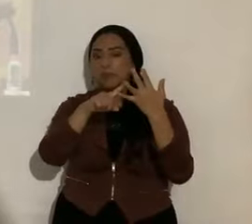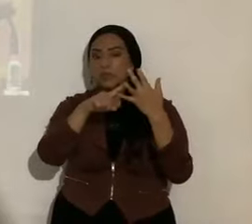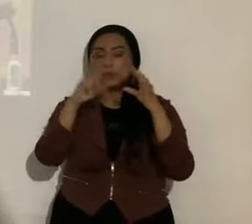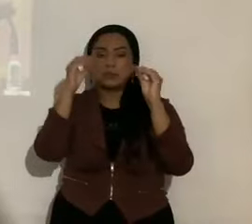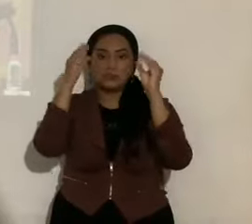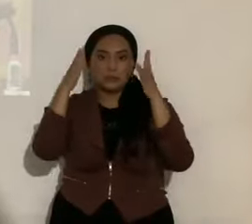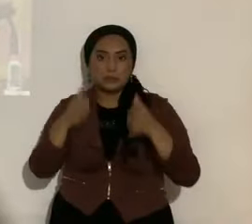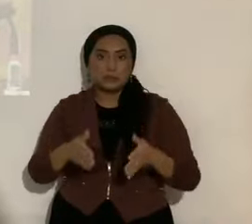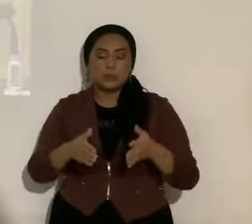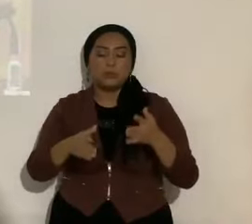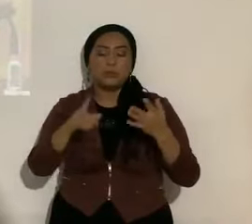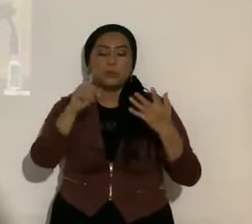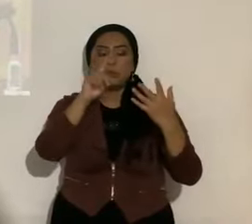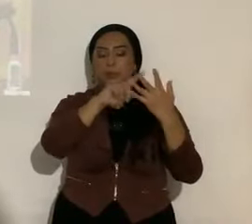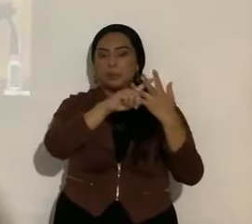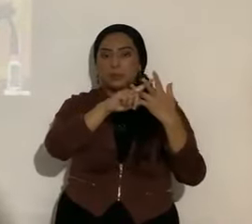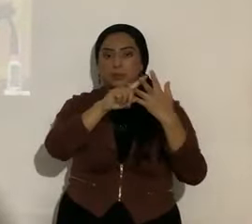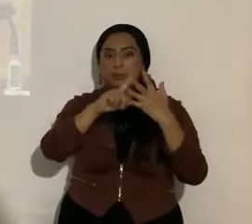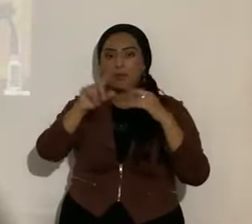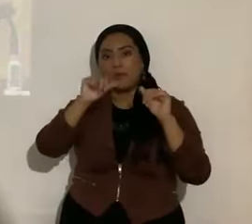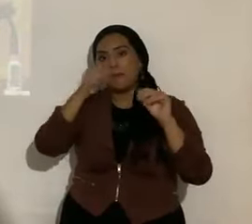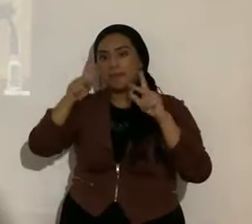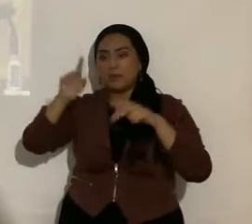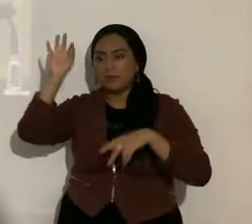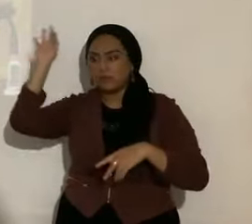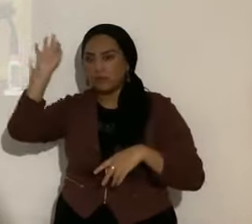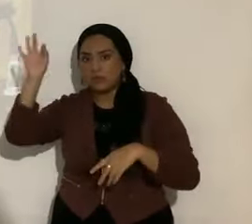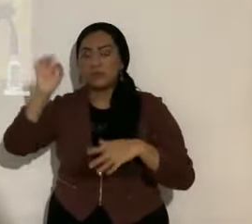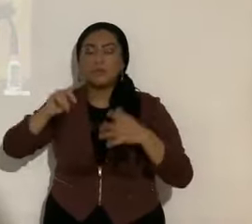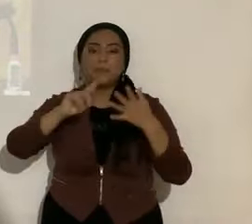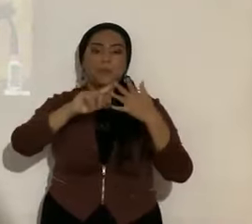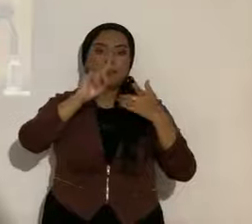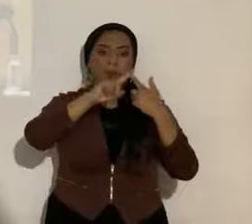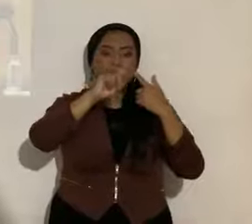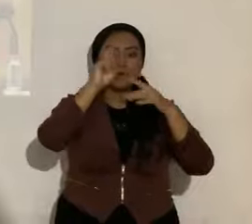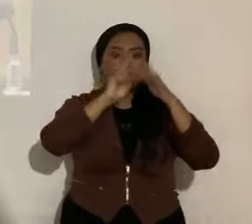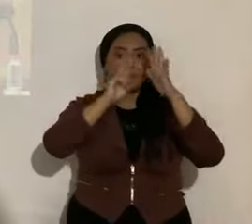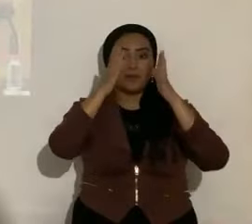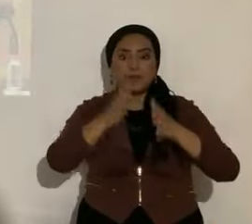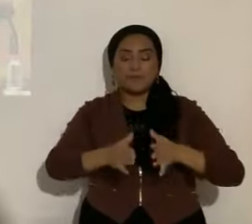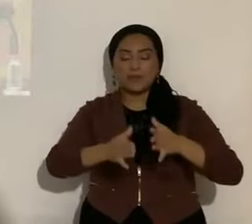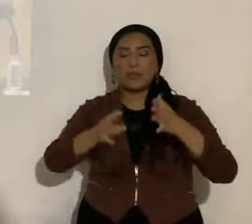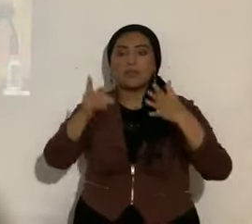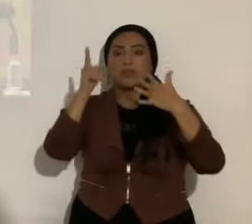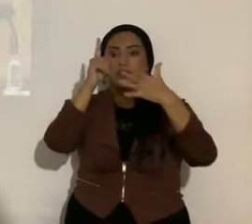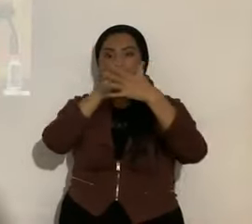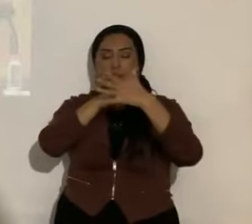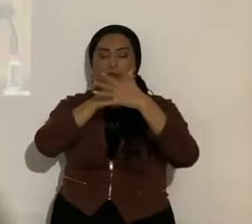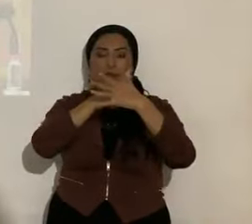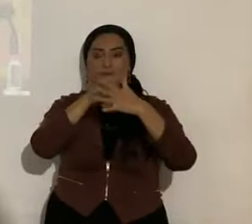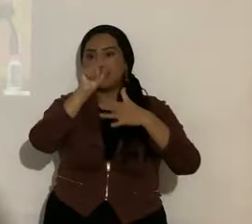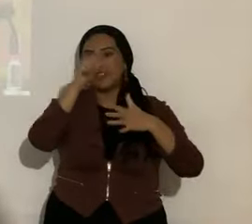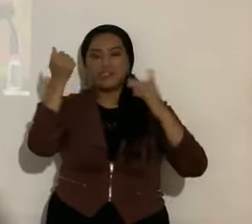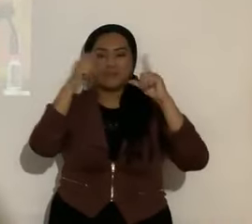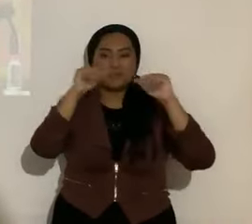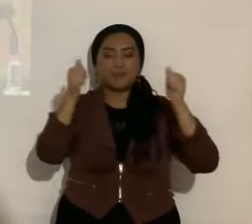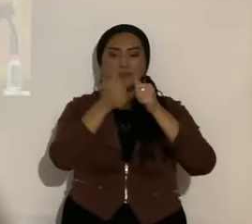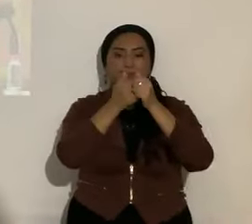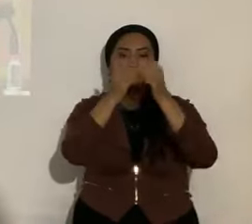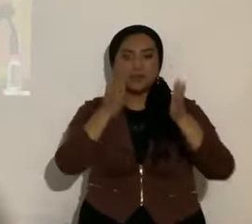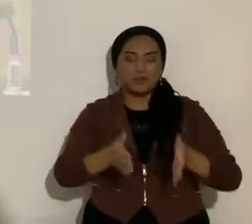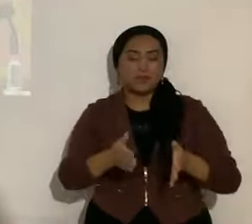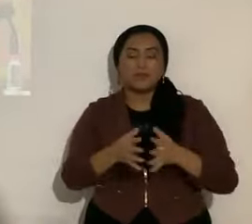maestro, aquí está un evangelista, aquí está un profeta, aquí está un apóstol.